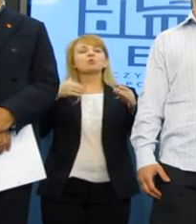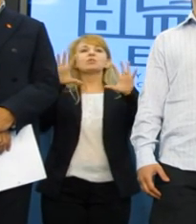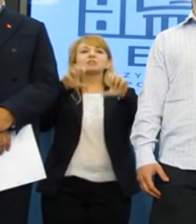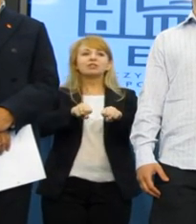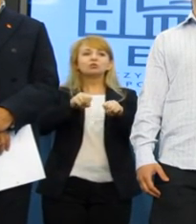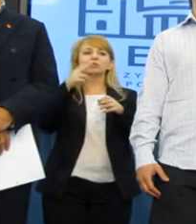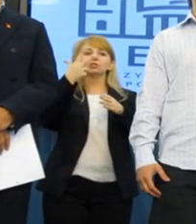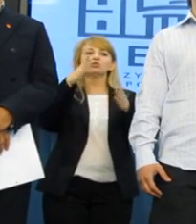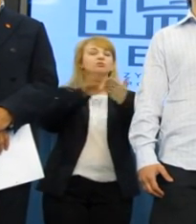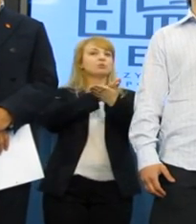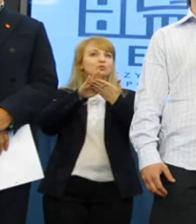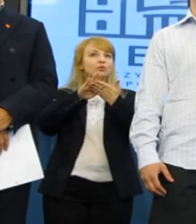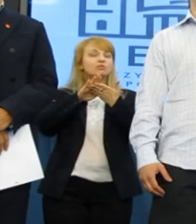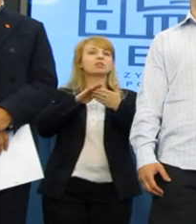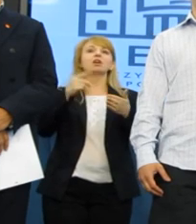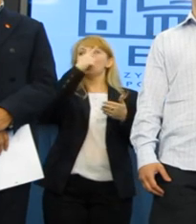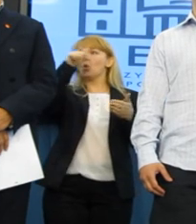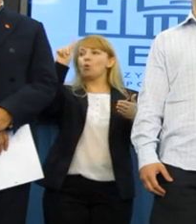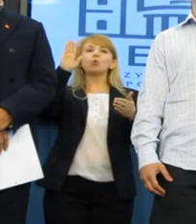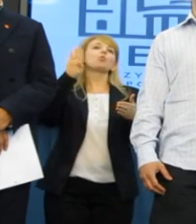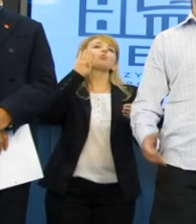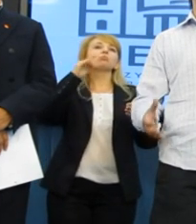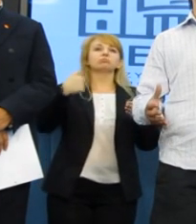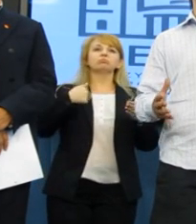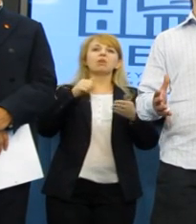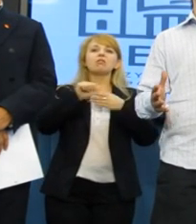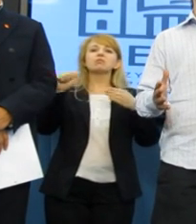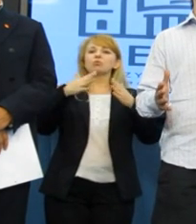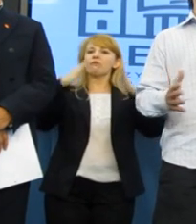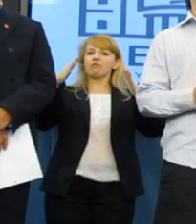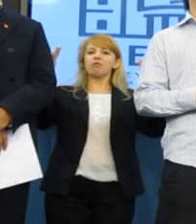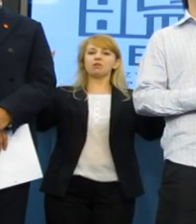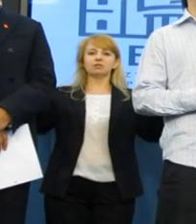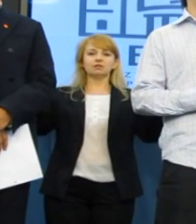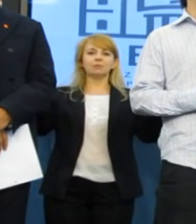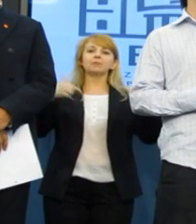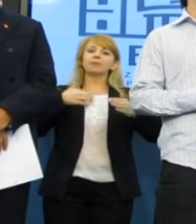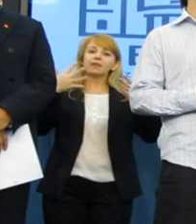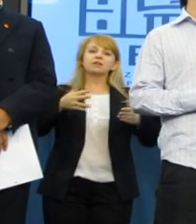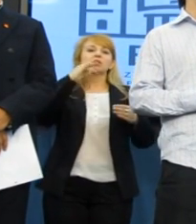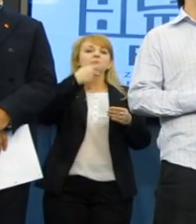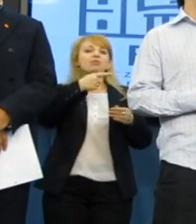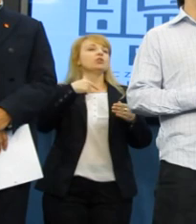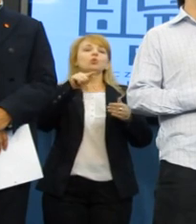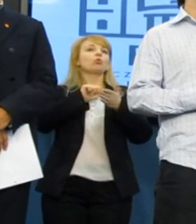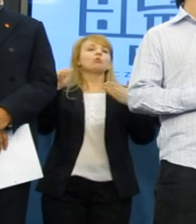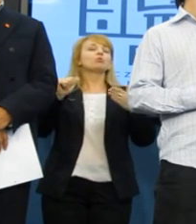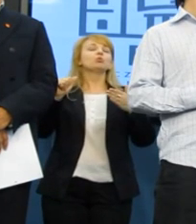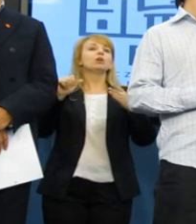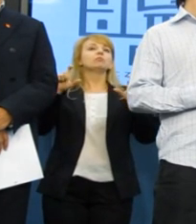3 miesiące. Takich ludzi, jak ja, jest coraz więcej. Chciałbym nadmienić, że to nie był też przypadek. I dlaczego też